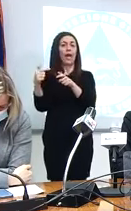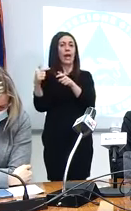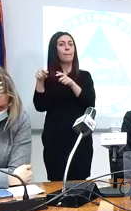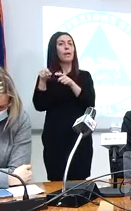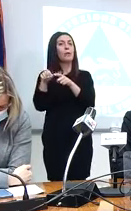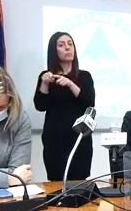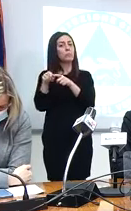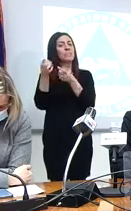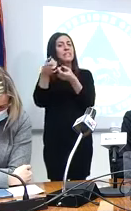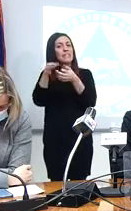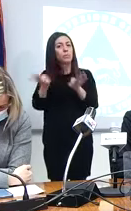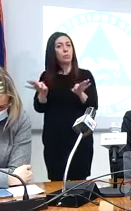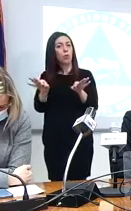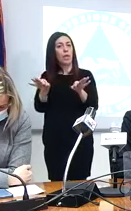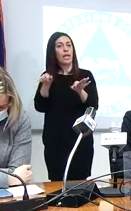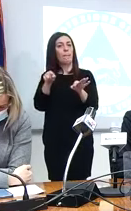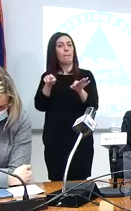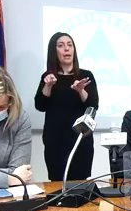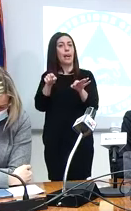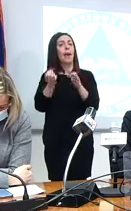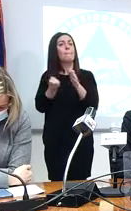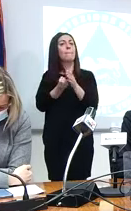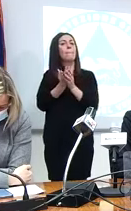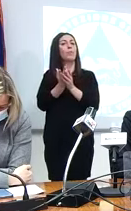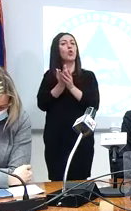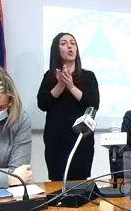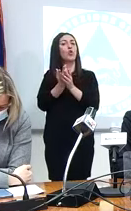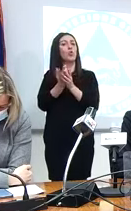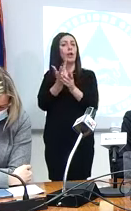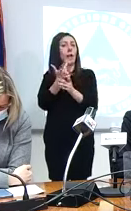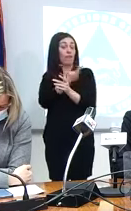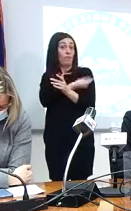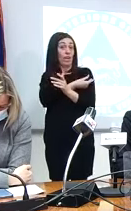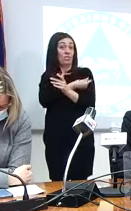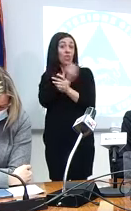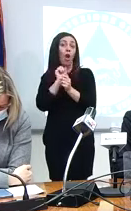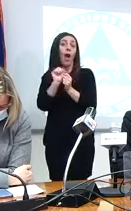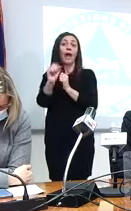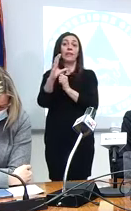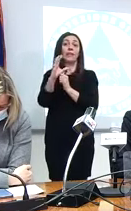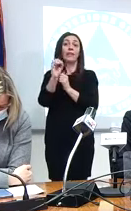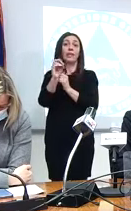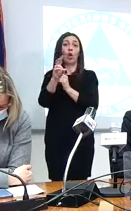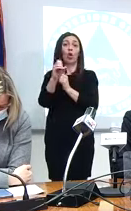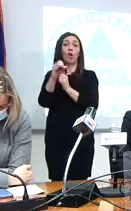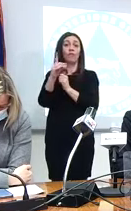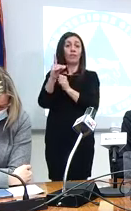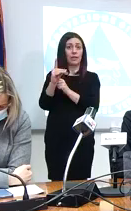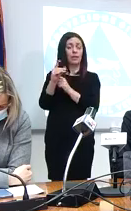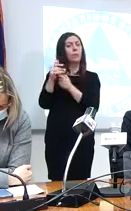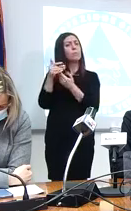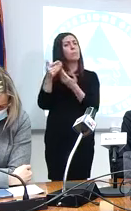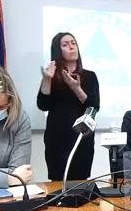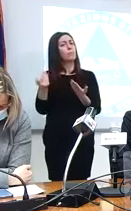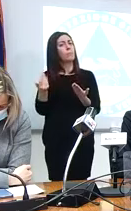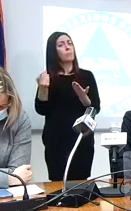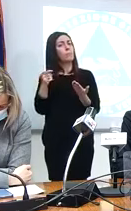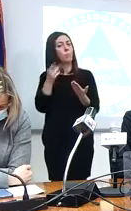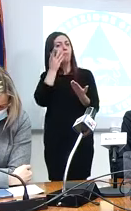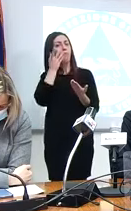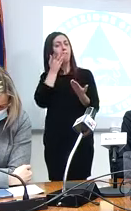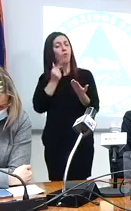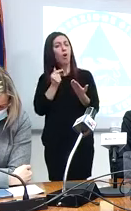vaccino anti-Covid per conto terzi. Però in questo chiede anche che sia previsto nel piano